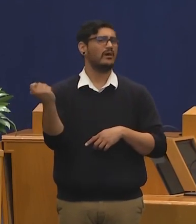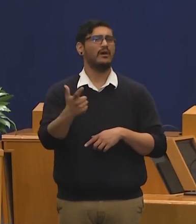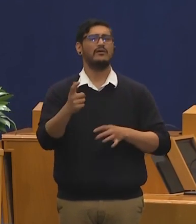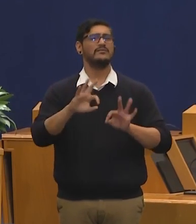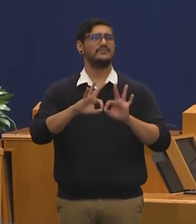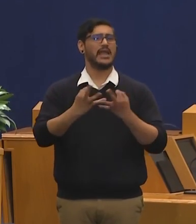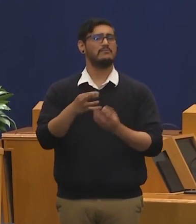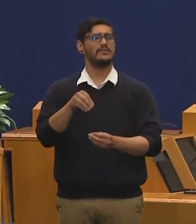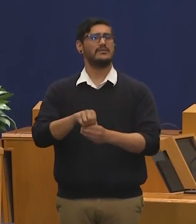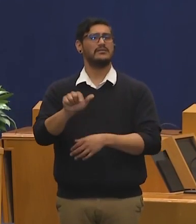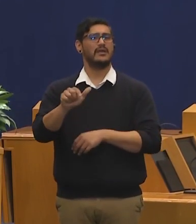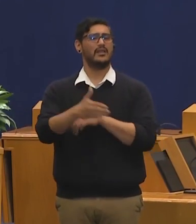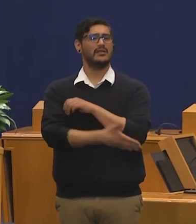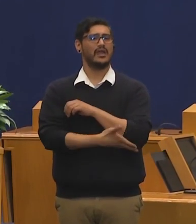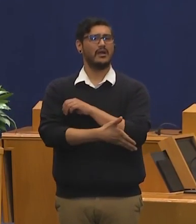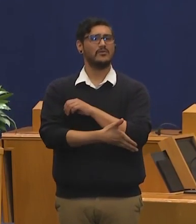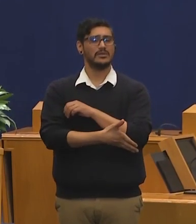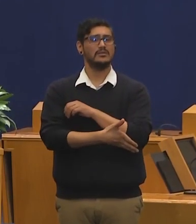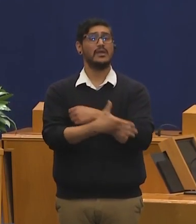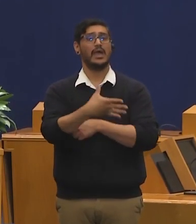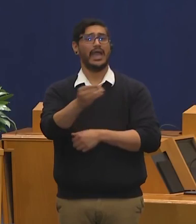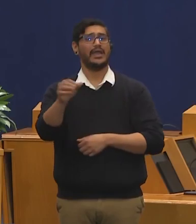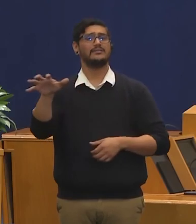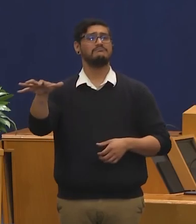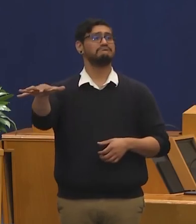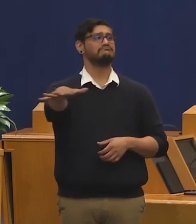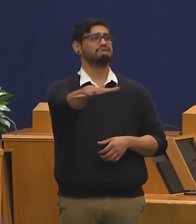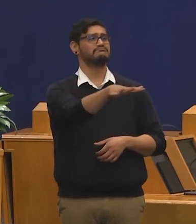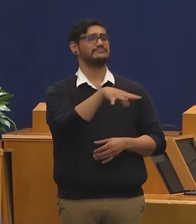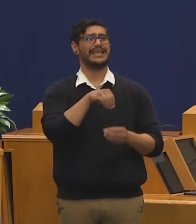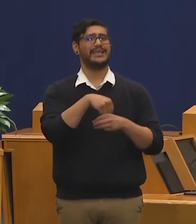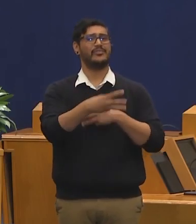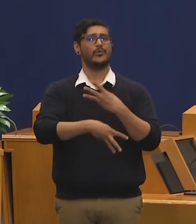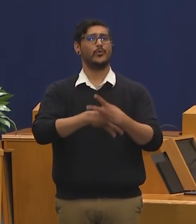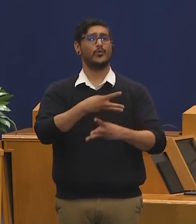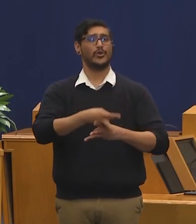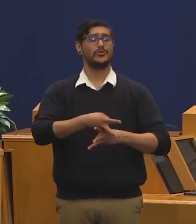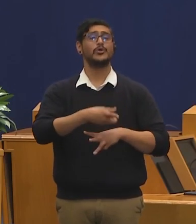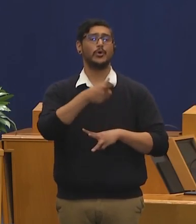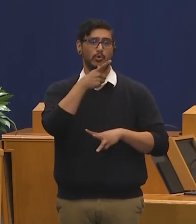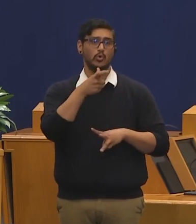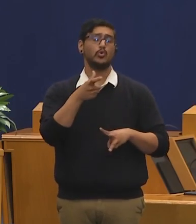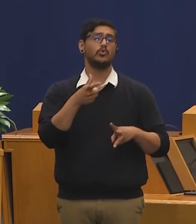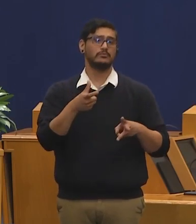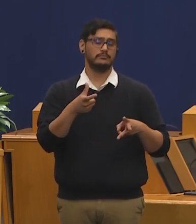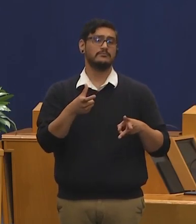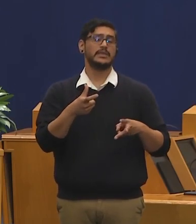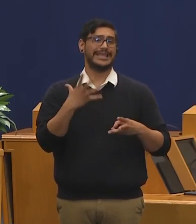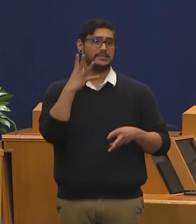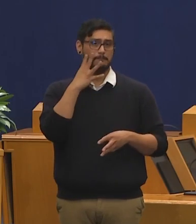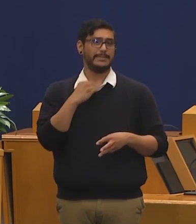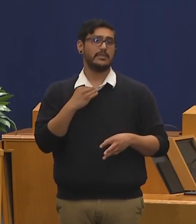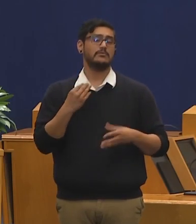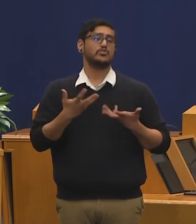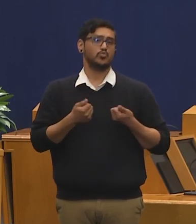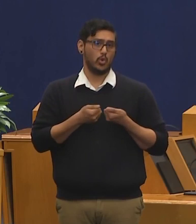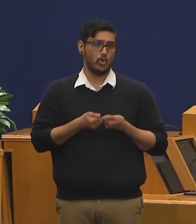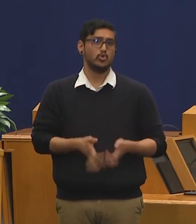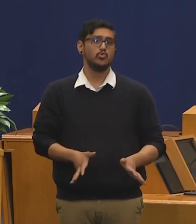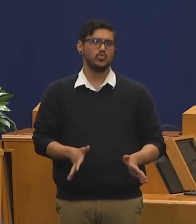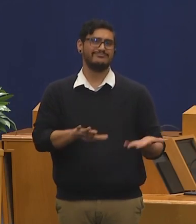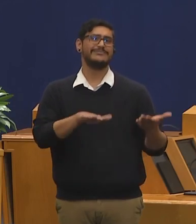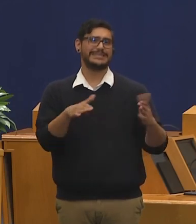en este condado y alrededor del mundo que tuvieron familiares que murieron por el